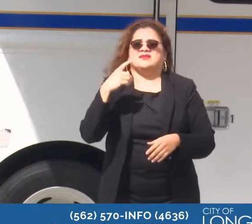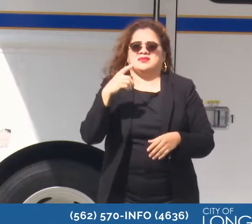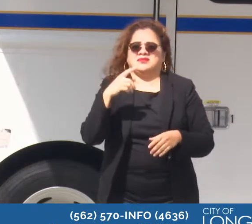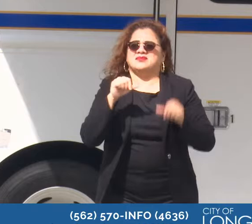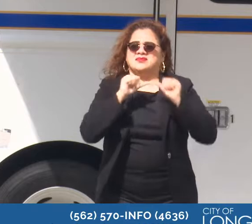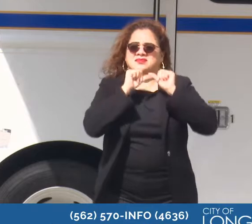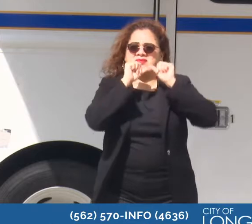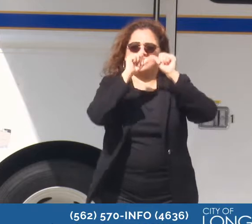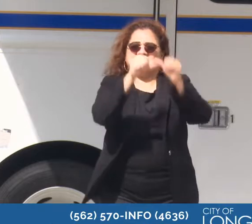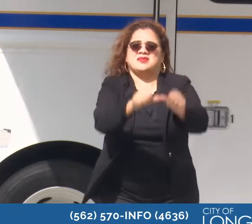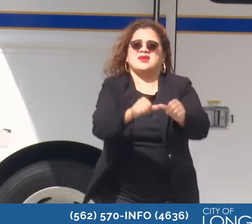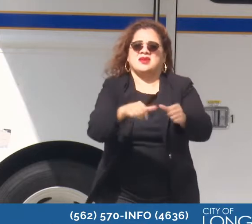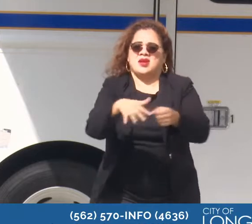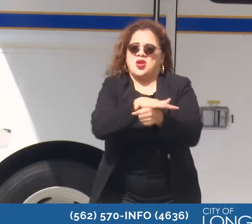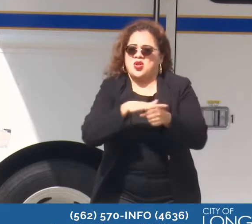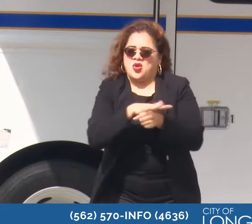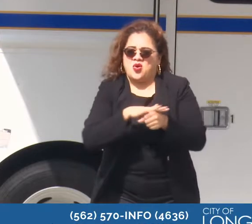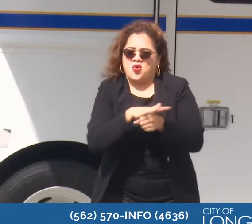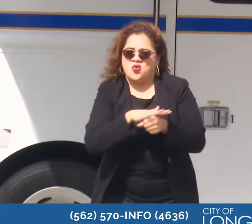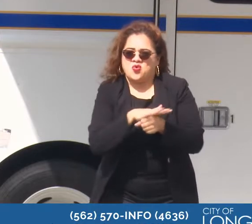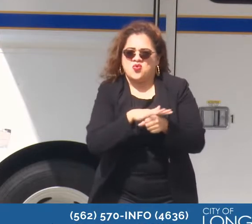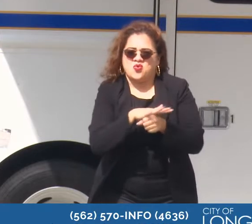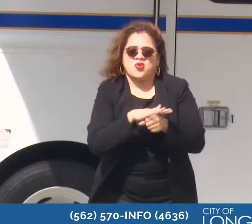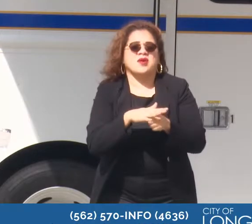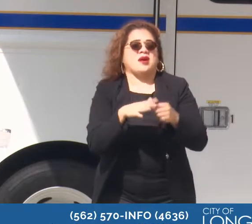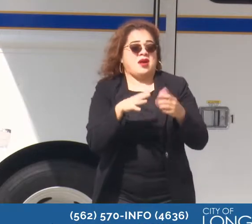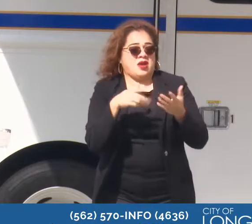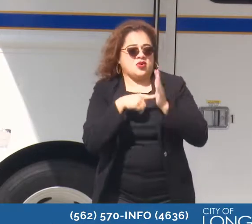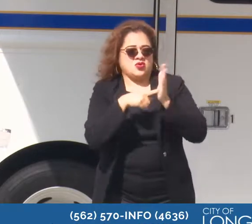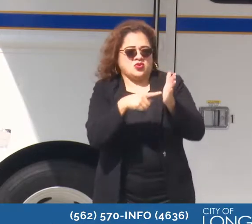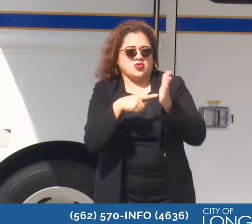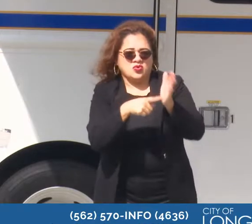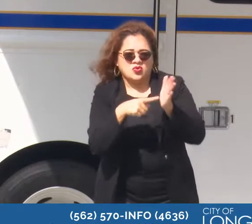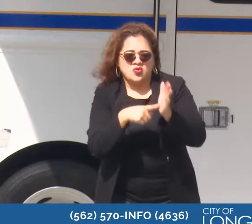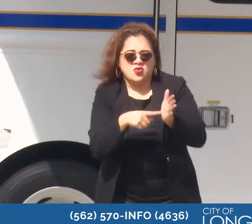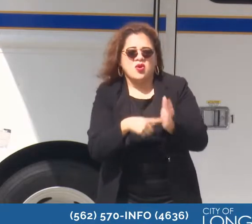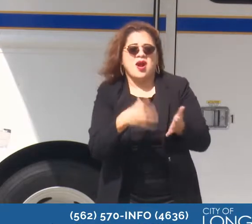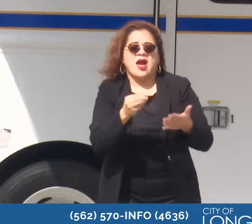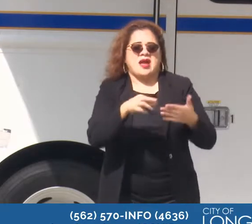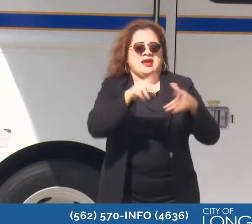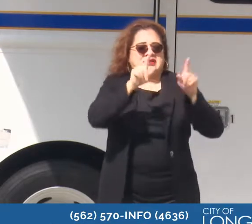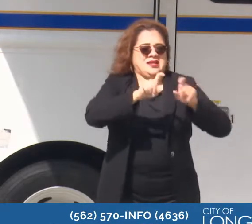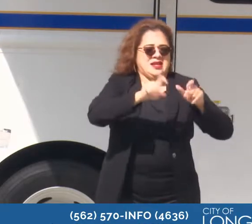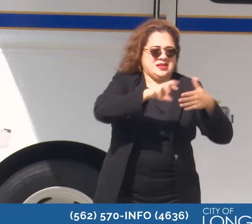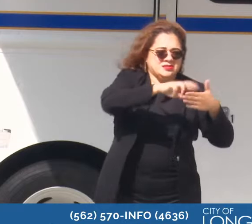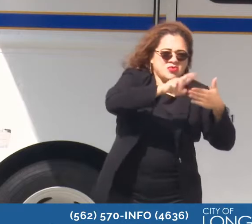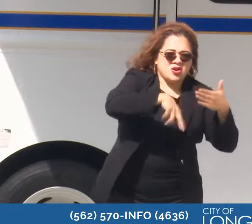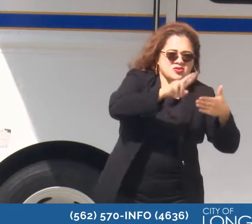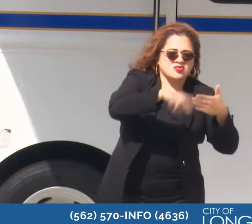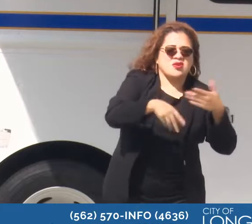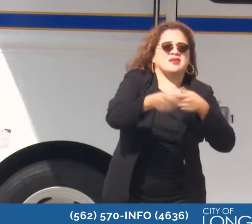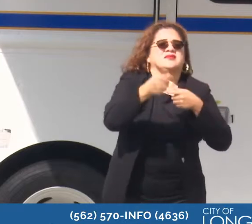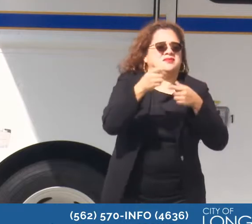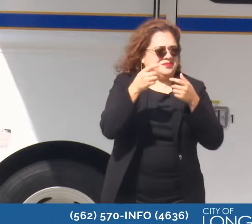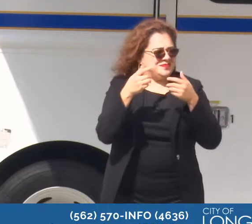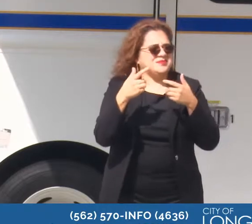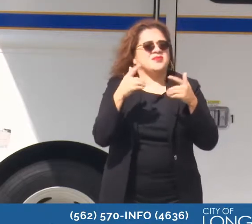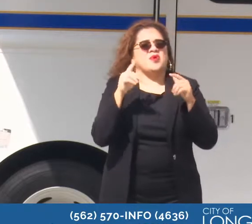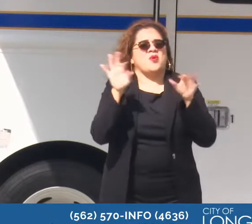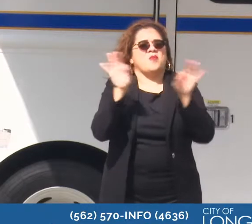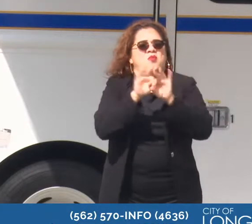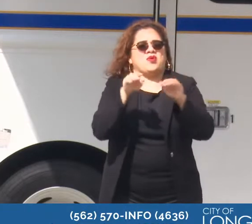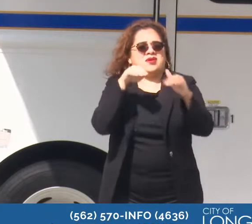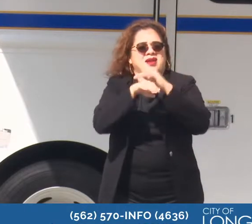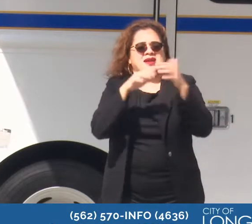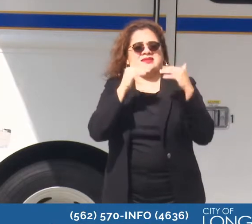a nivel local para las pruebas que COVID-19 estén disponibles para todos. El acceso equitativo